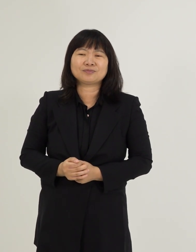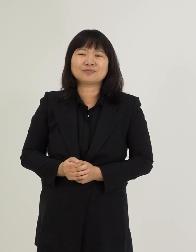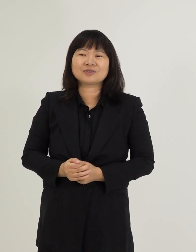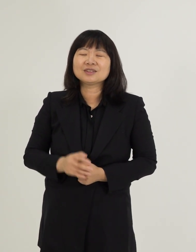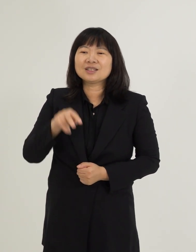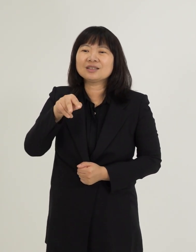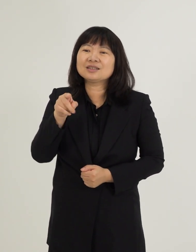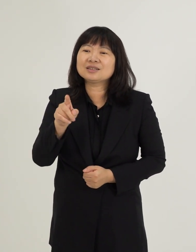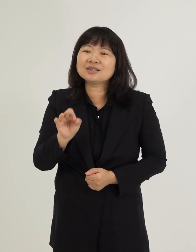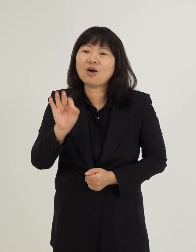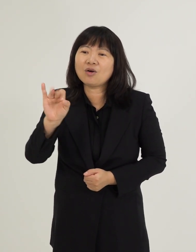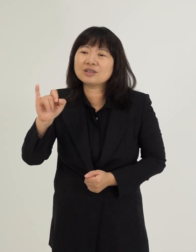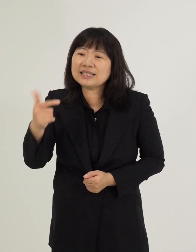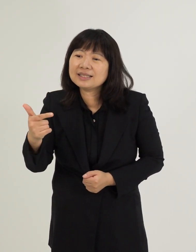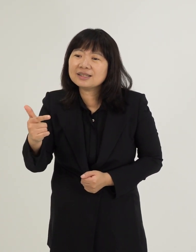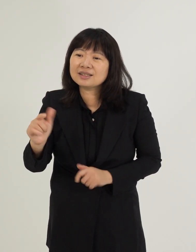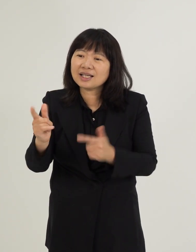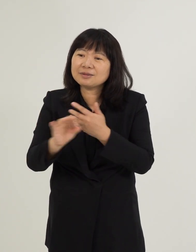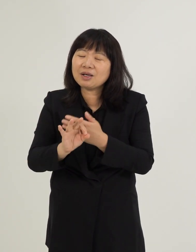어떻게 표현해야 돼요?